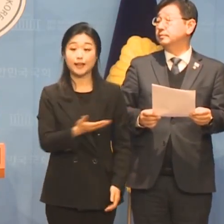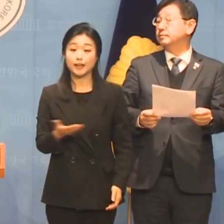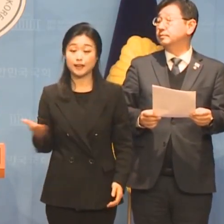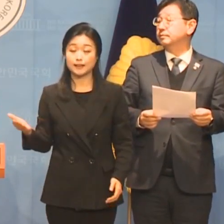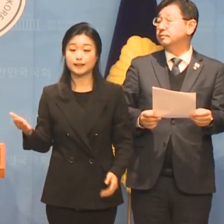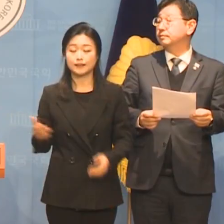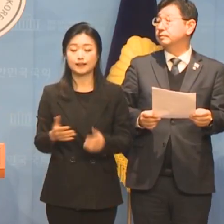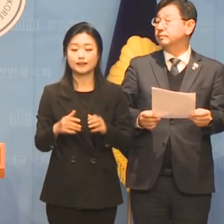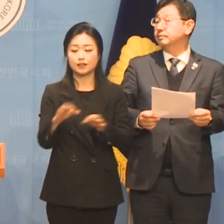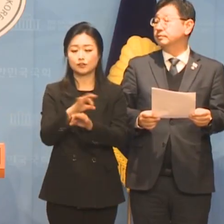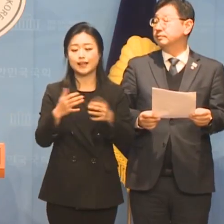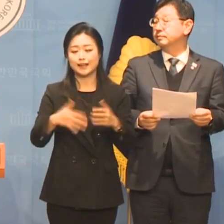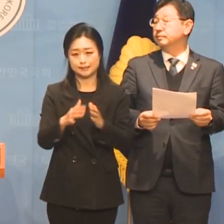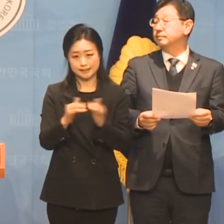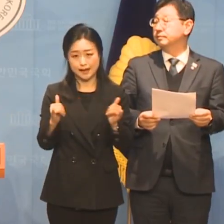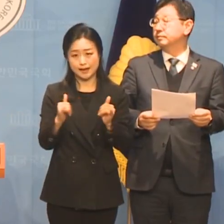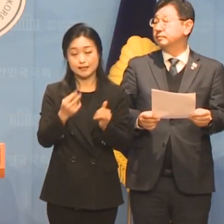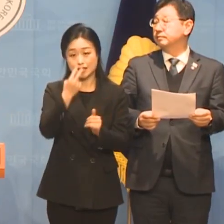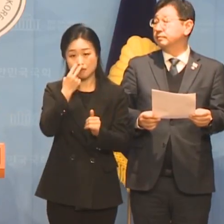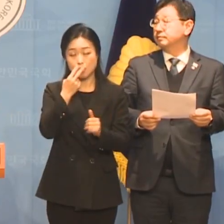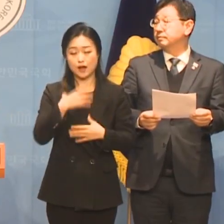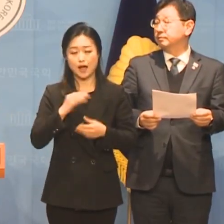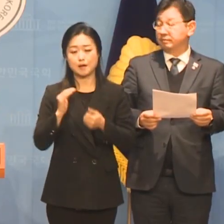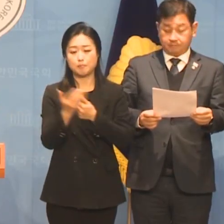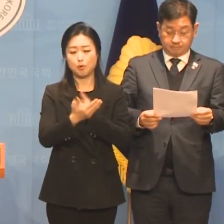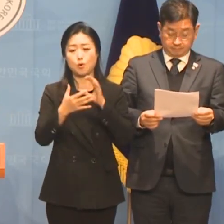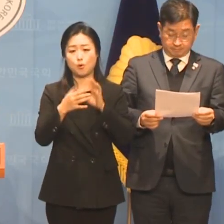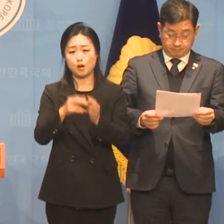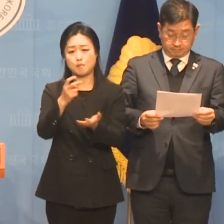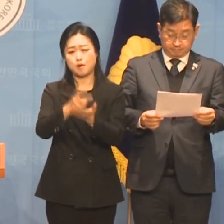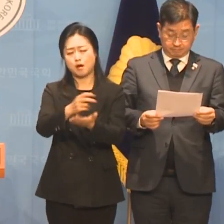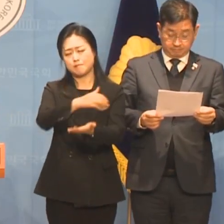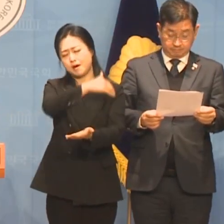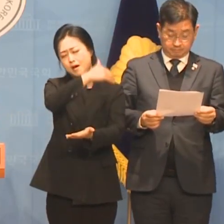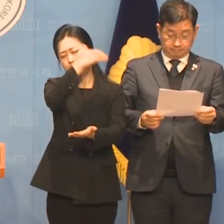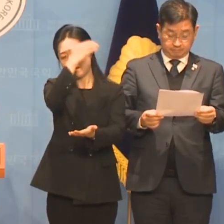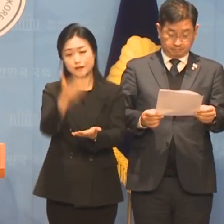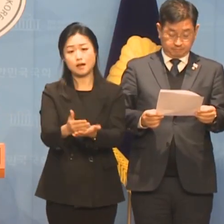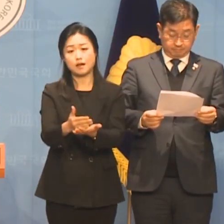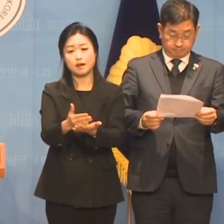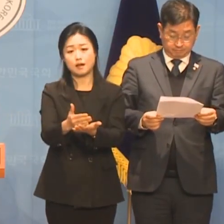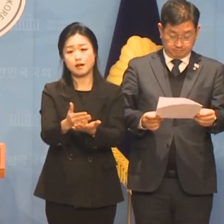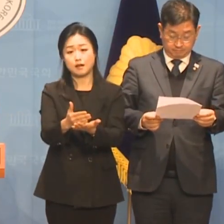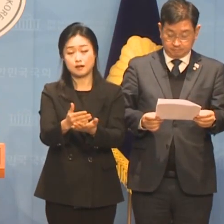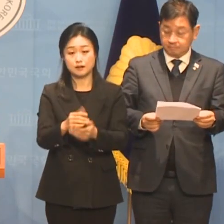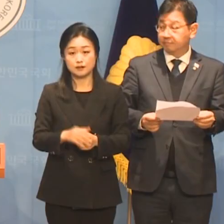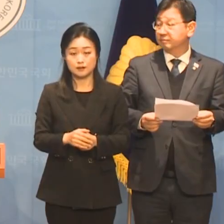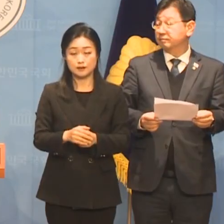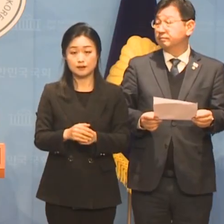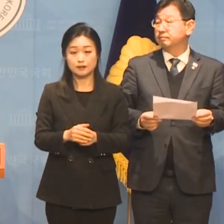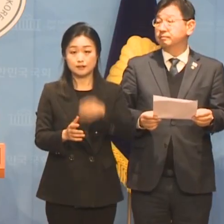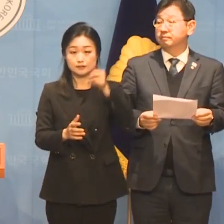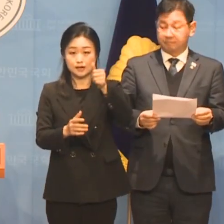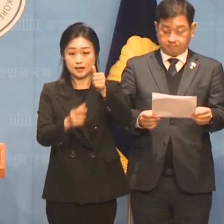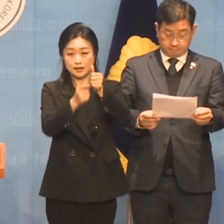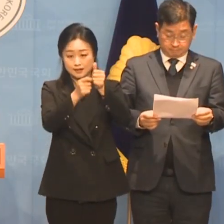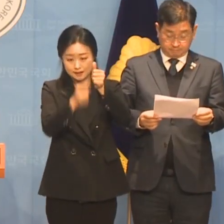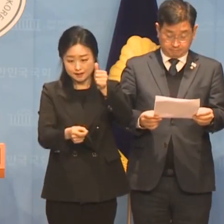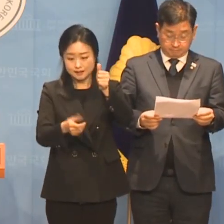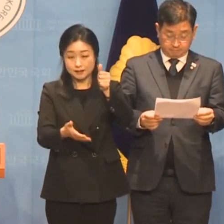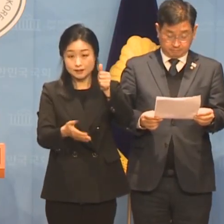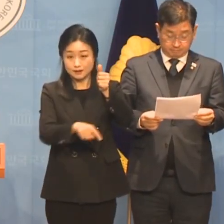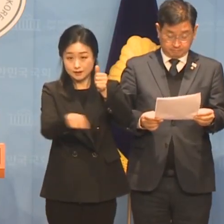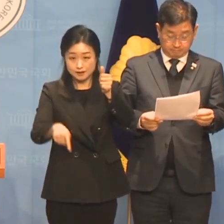경제적 약자의 생명과 안전이 달린 법안이 산적해 있습니다. 특히 중간착취방지법 등 핵심